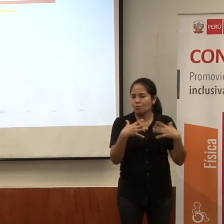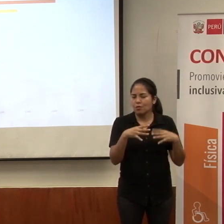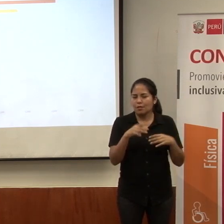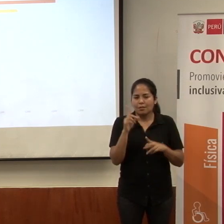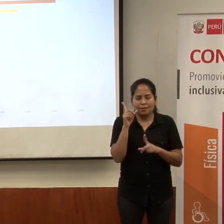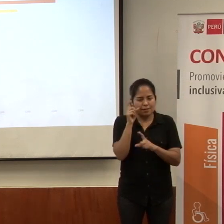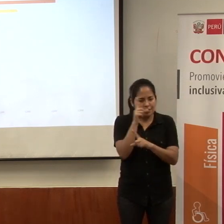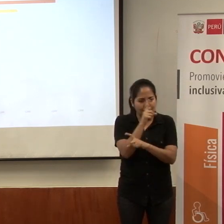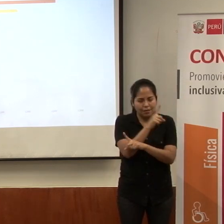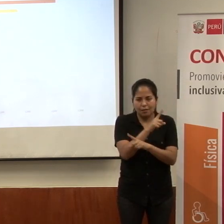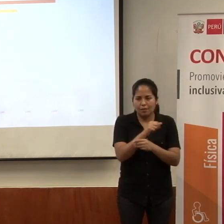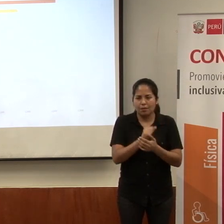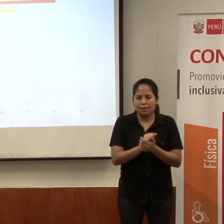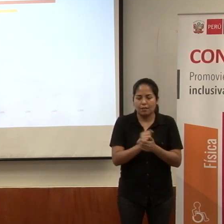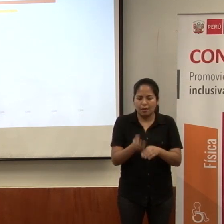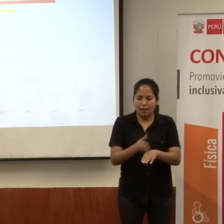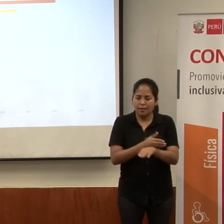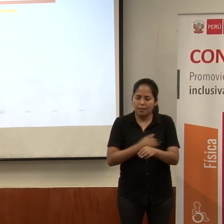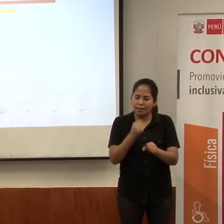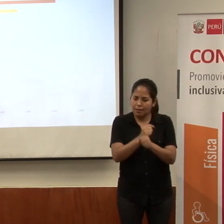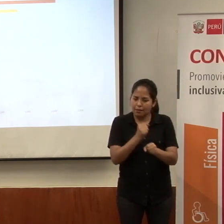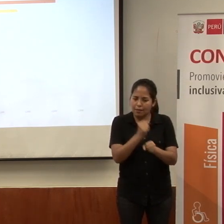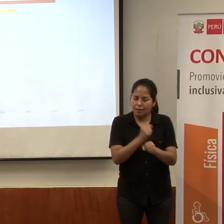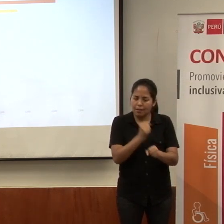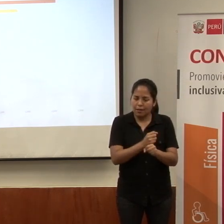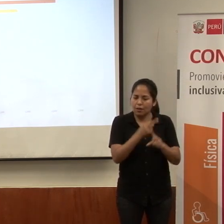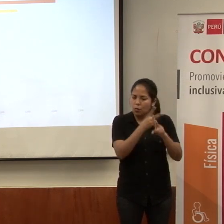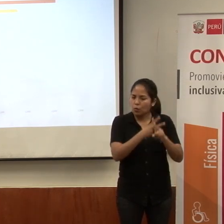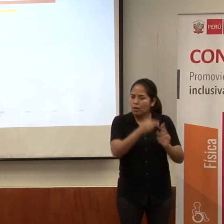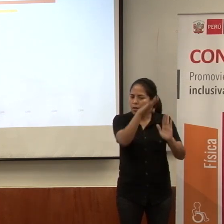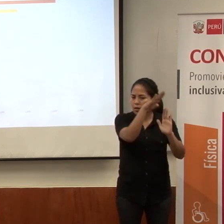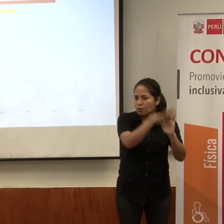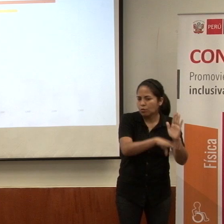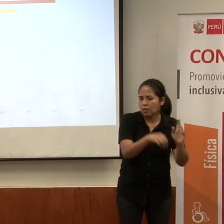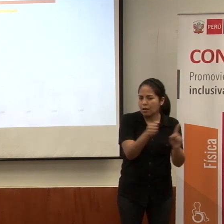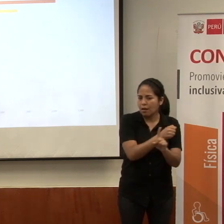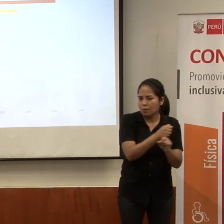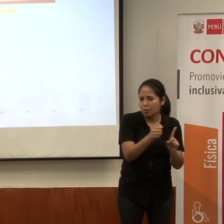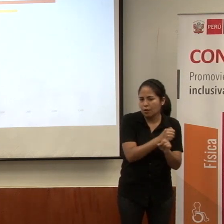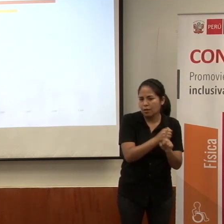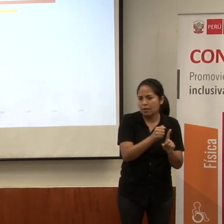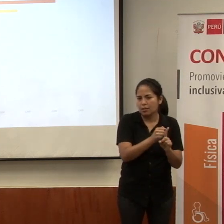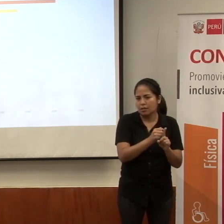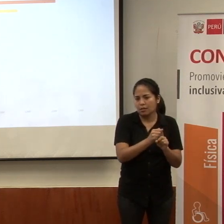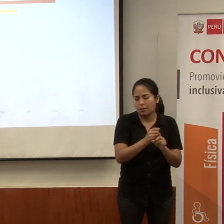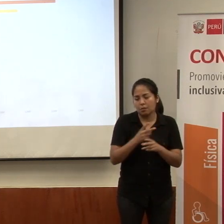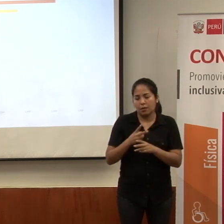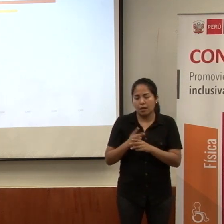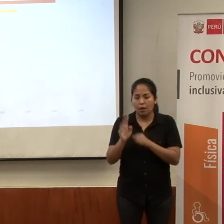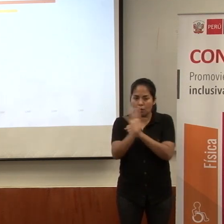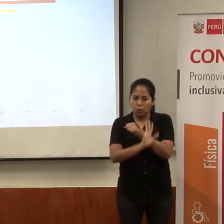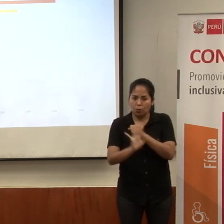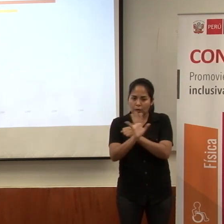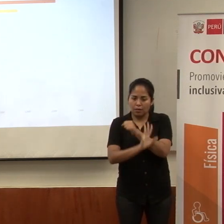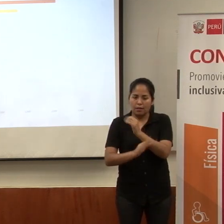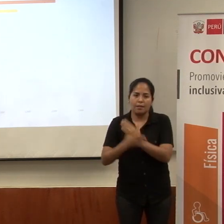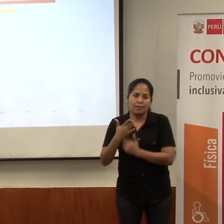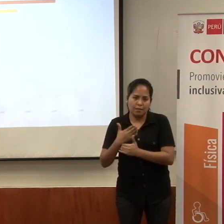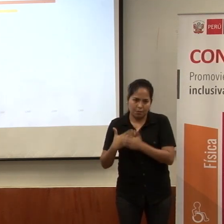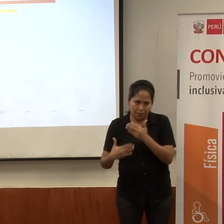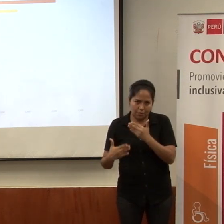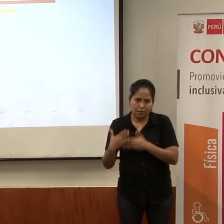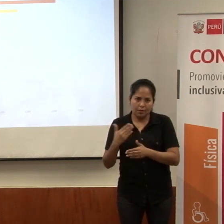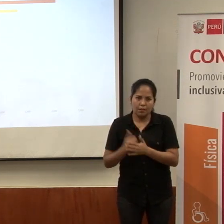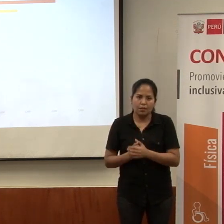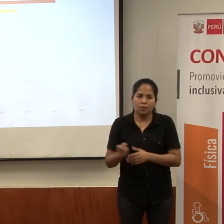discapacidad. Trabajar en la prevención y en la atención a la violencia es evitar discapacidad. ¿Okay? Ese también es un enfoque que